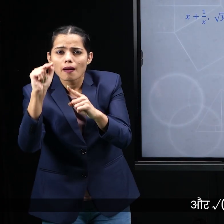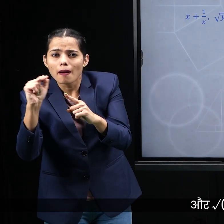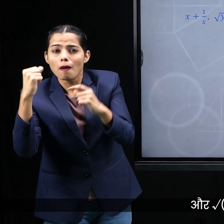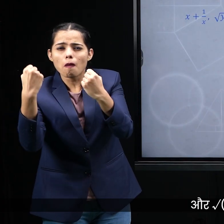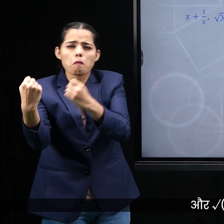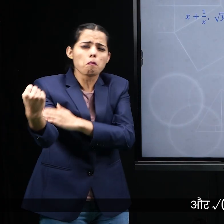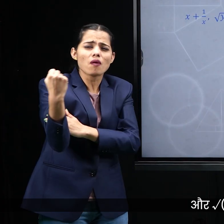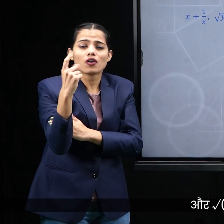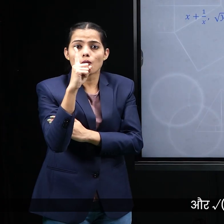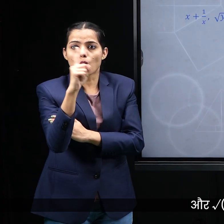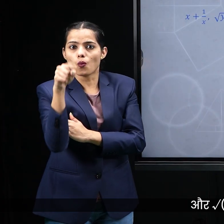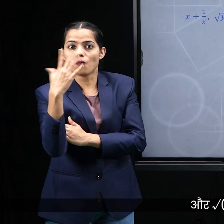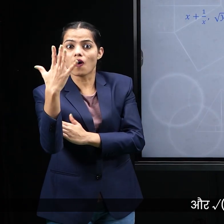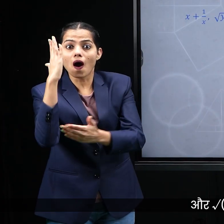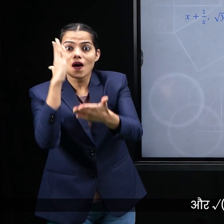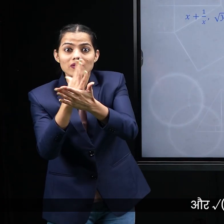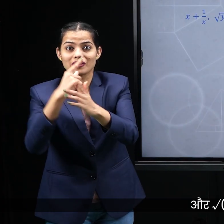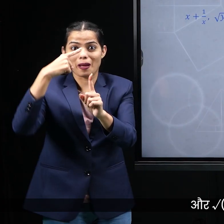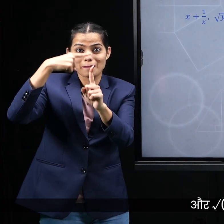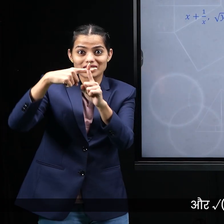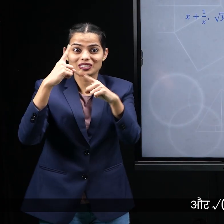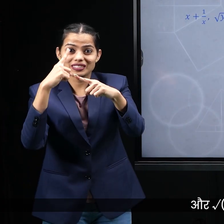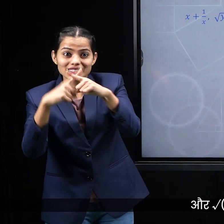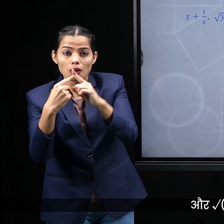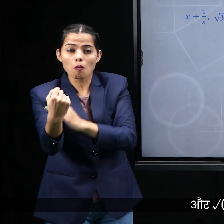x प्लस x इज इक्वल्स टू x पावर 1/5 प्लस